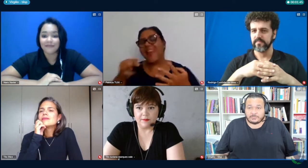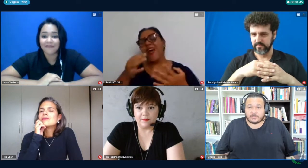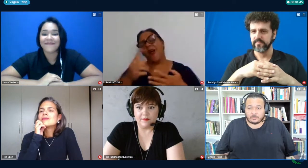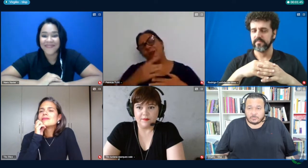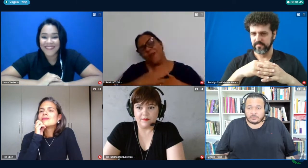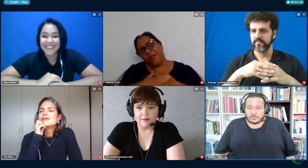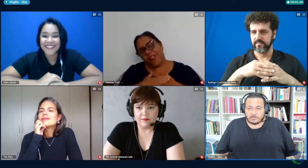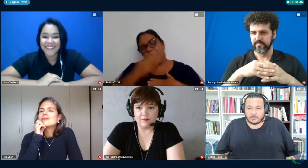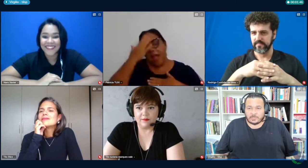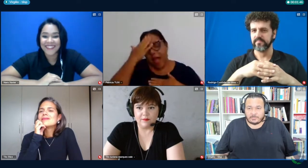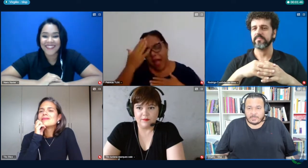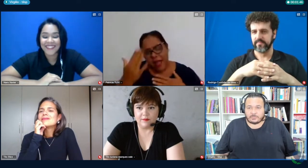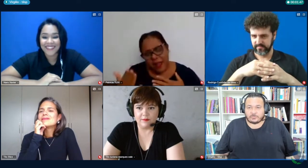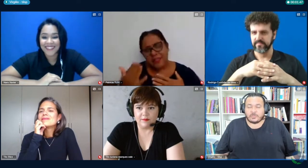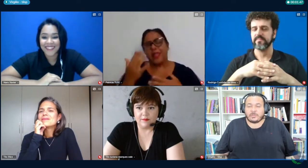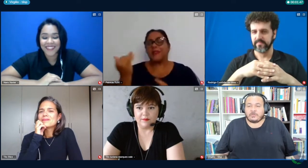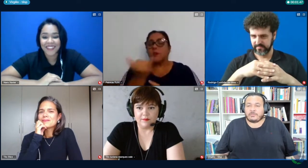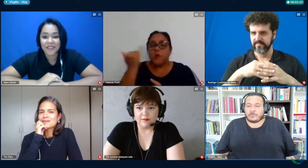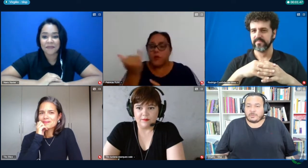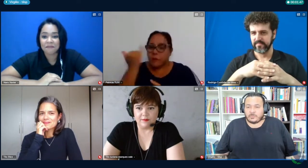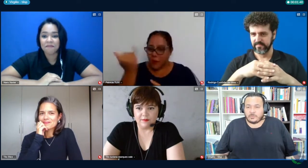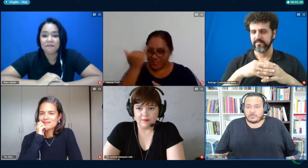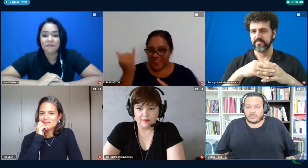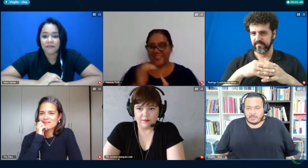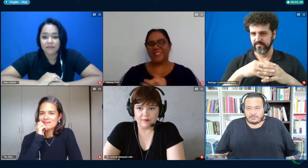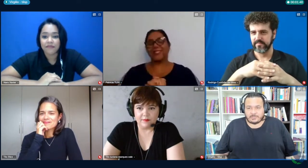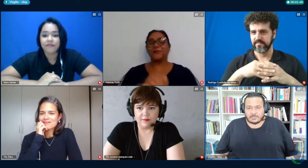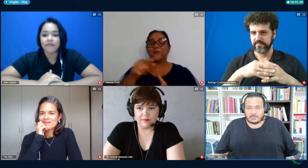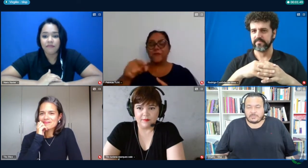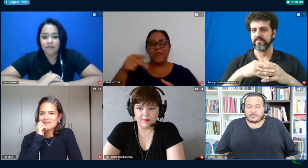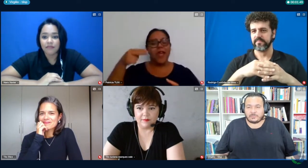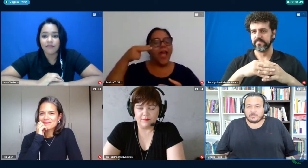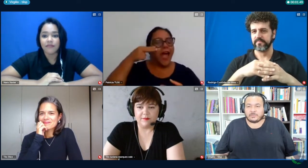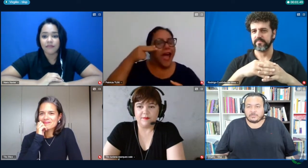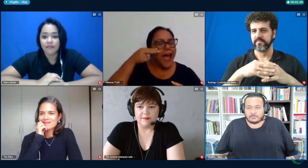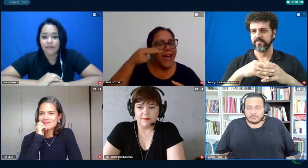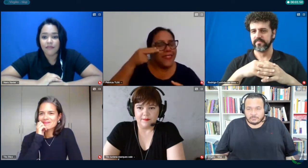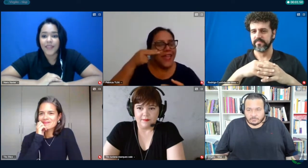adequadas. Enfim, todos os apontamentos foram muito relevantes.